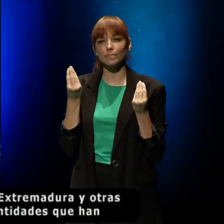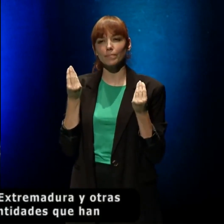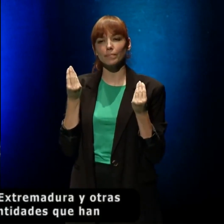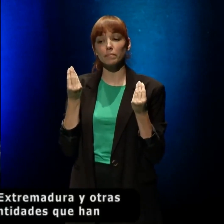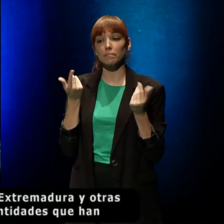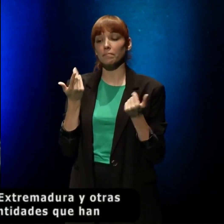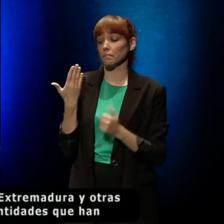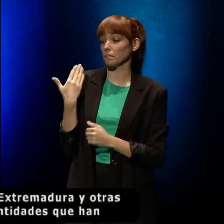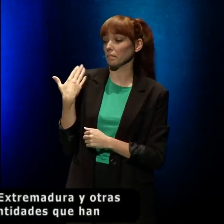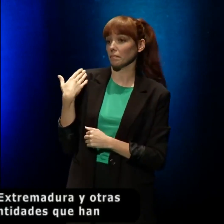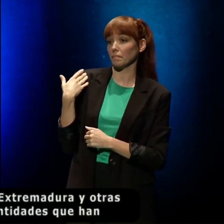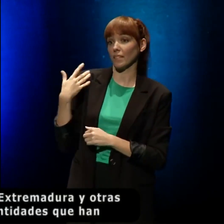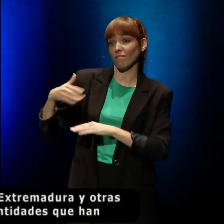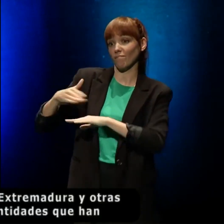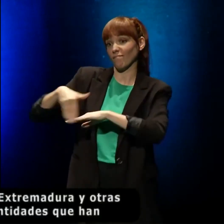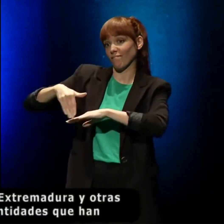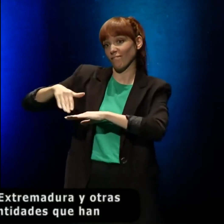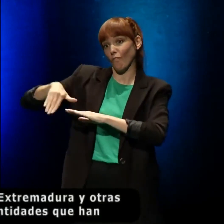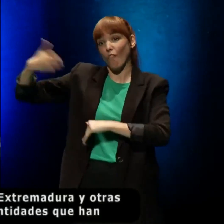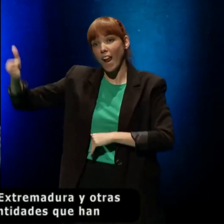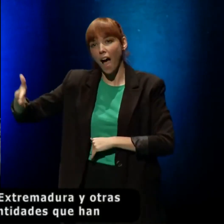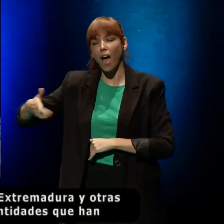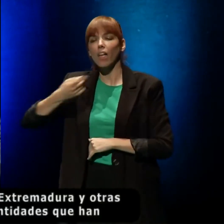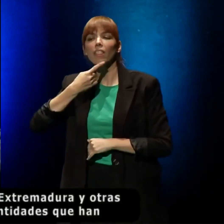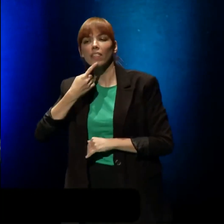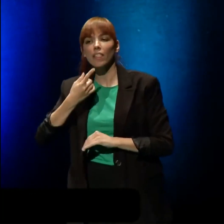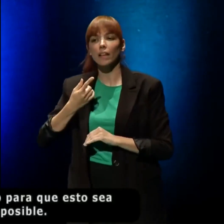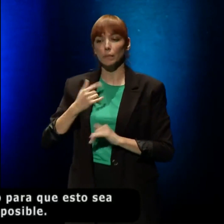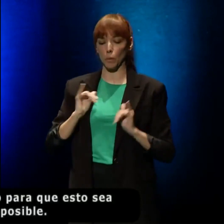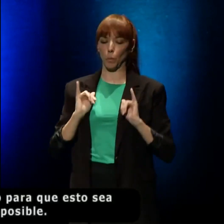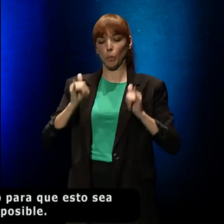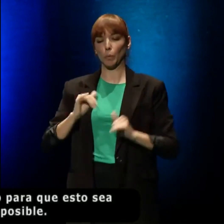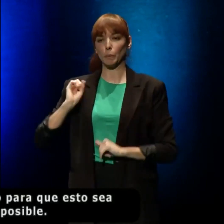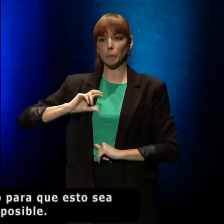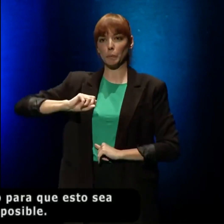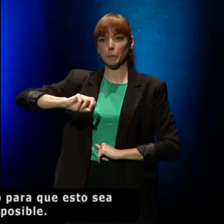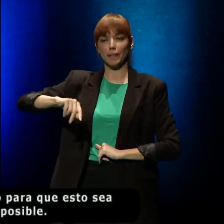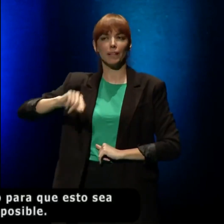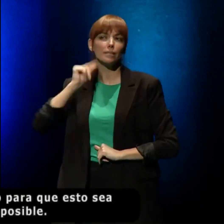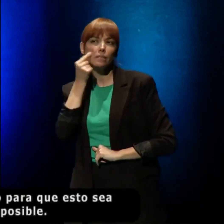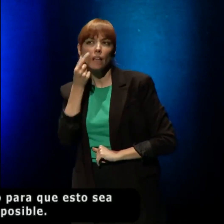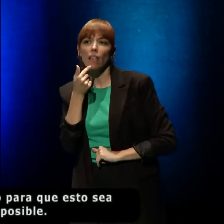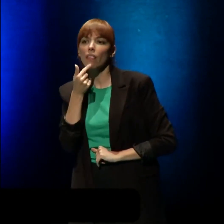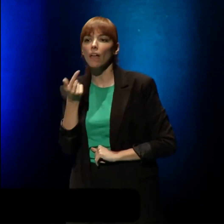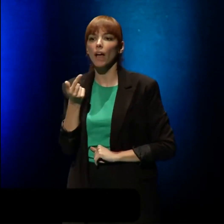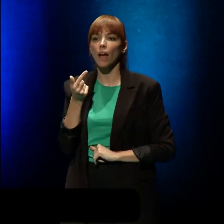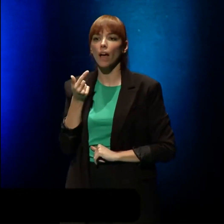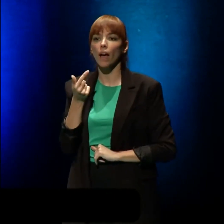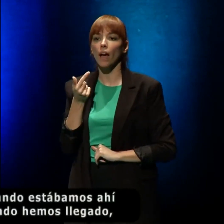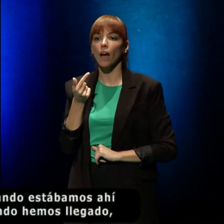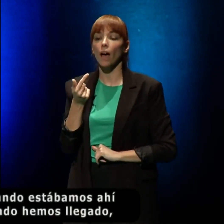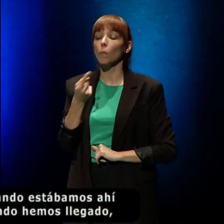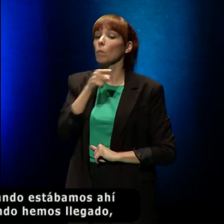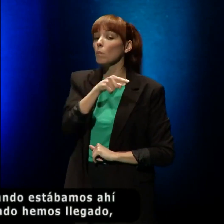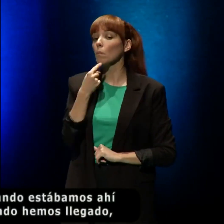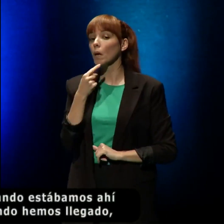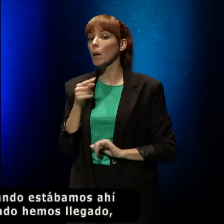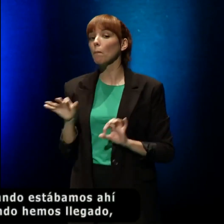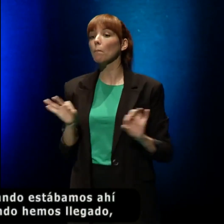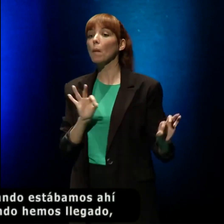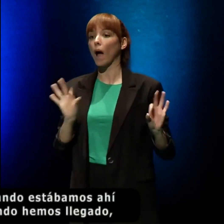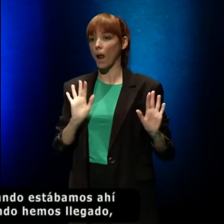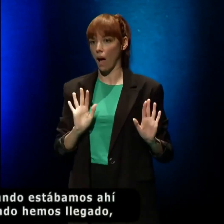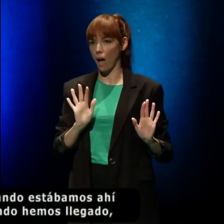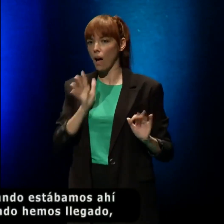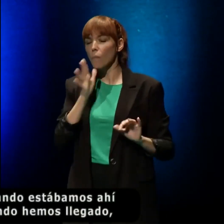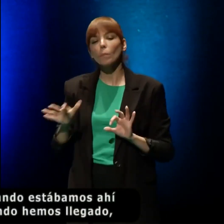dijeron cuando estábamos ahí fuera, cuando hemos llegado, que nos fuésemos preparando porque íbamos a